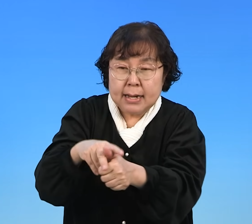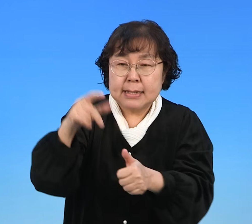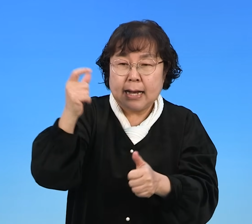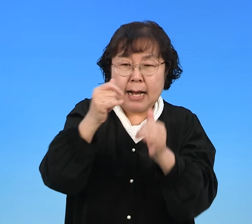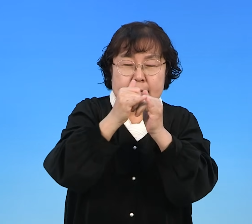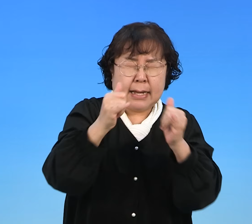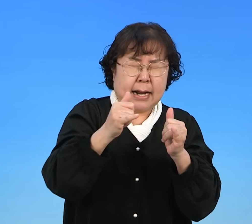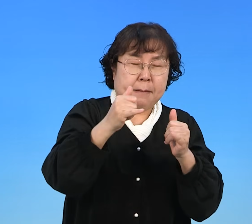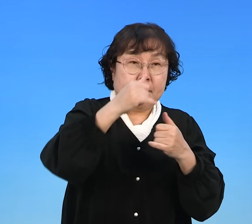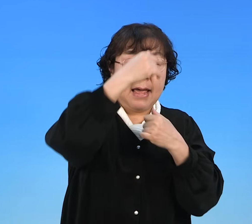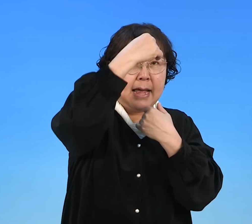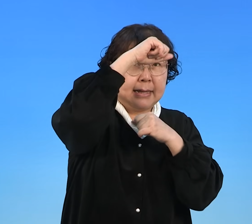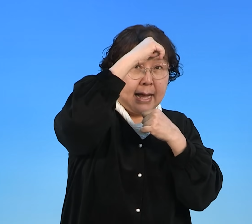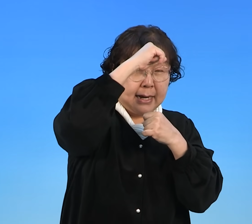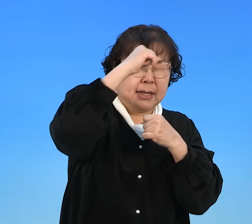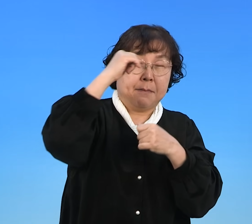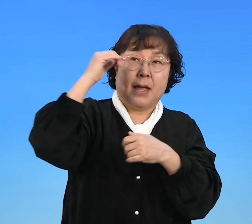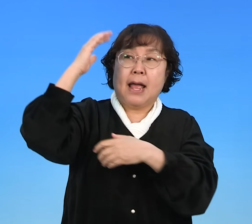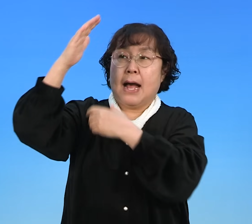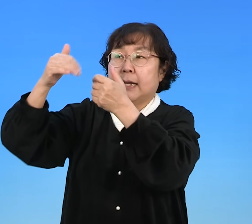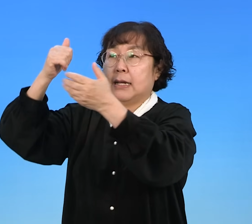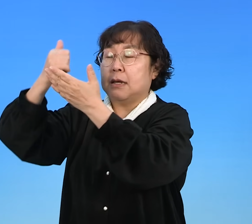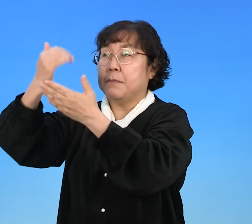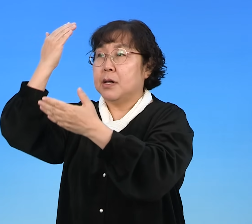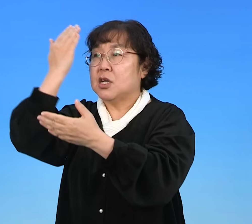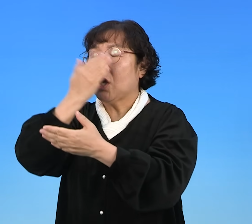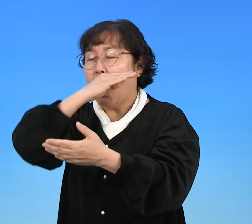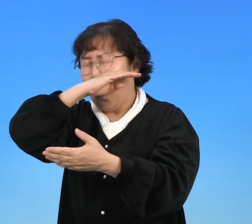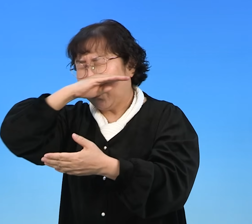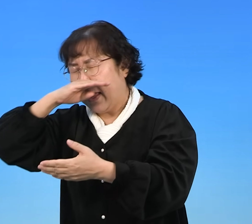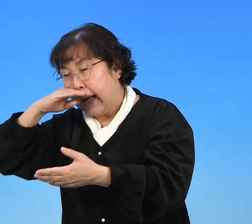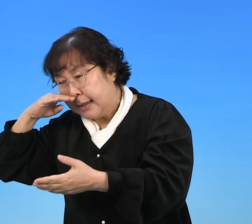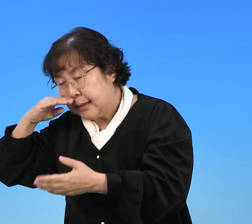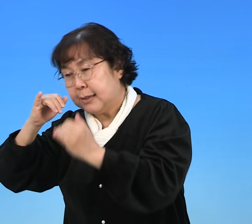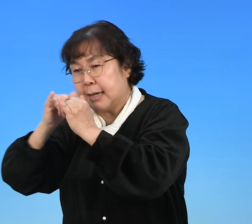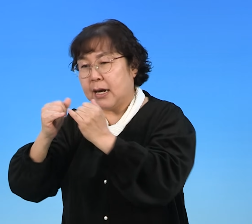다리, 이거하고 하나님을 경외하는